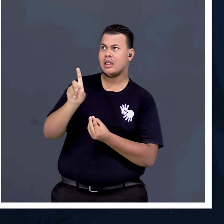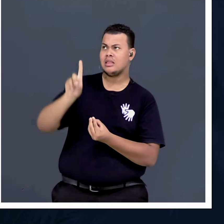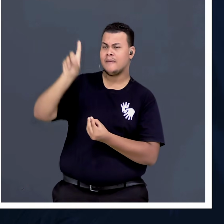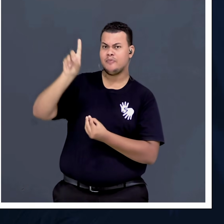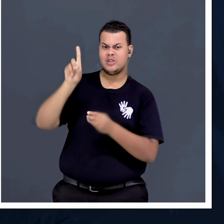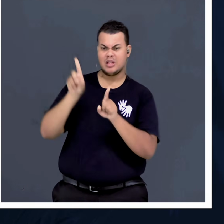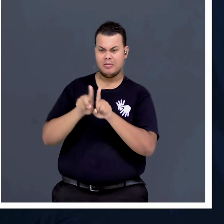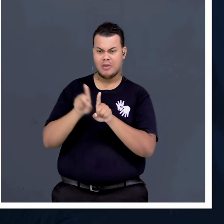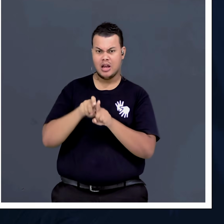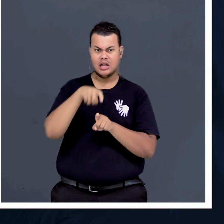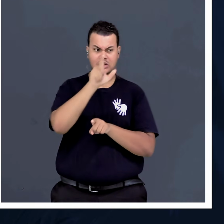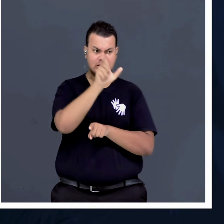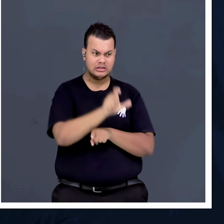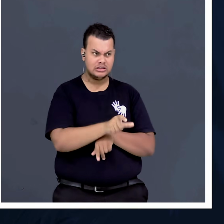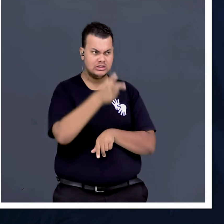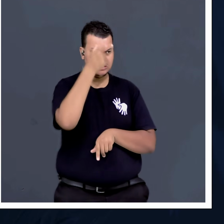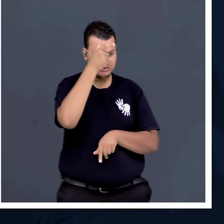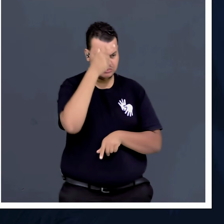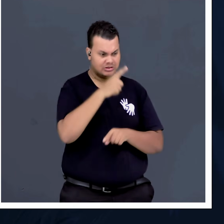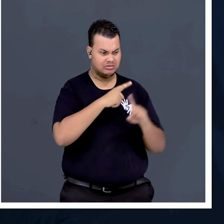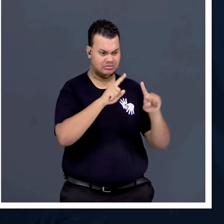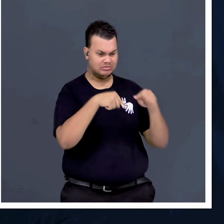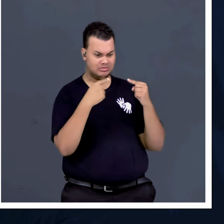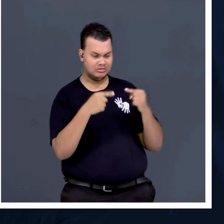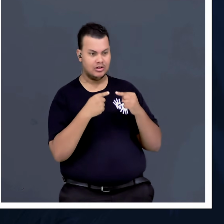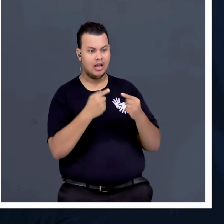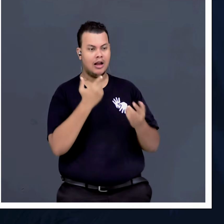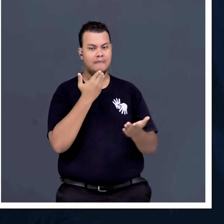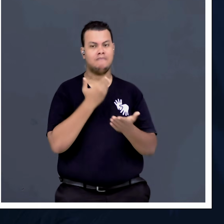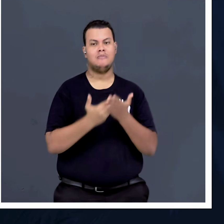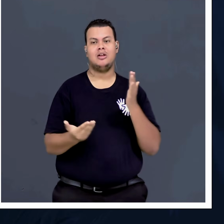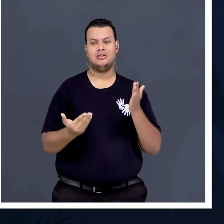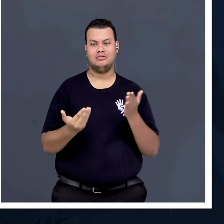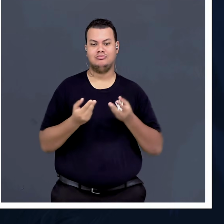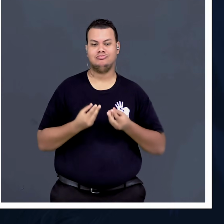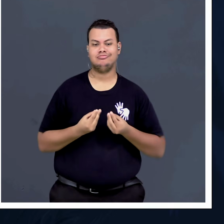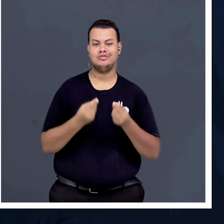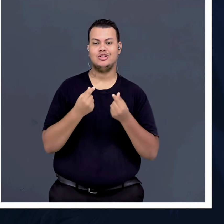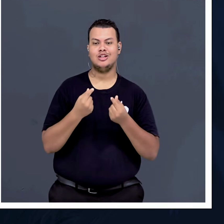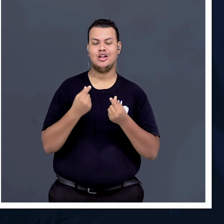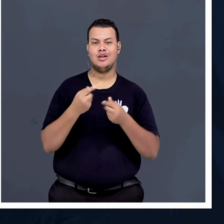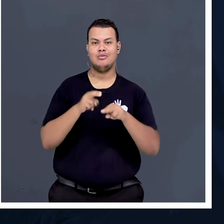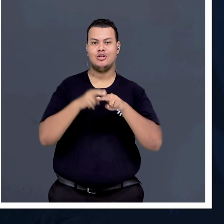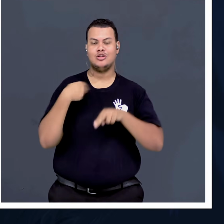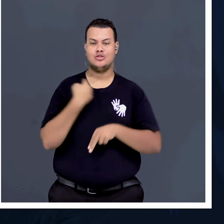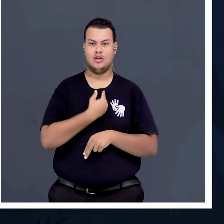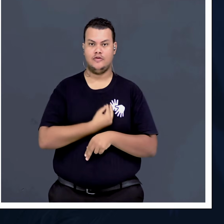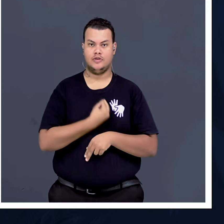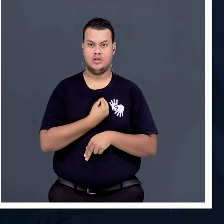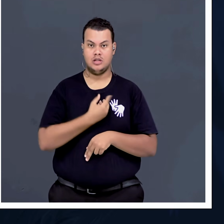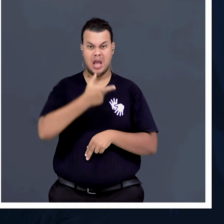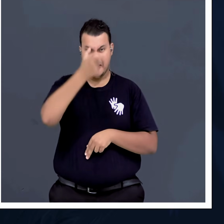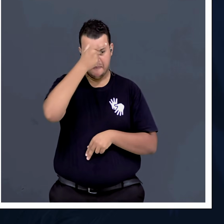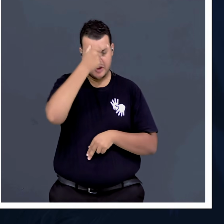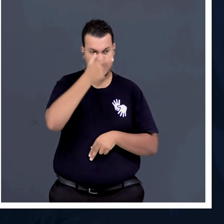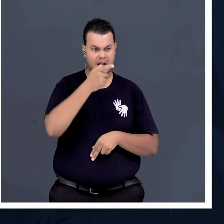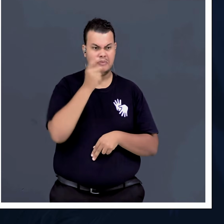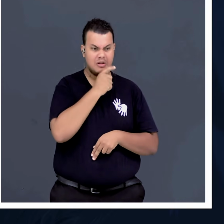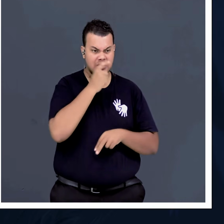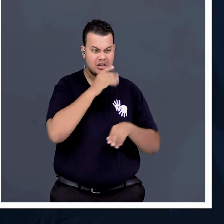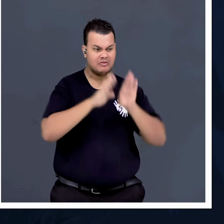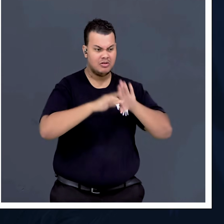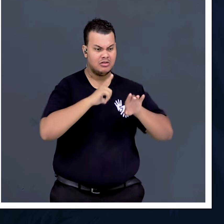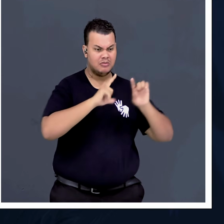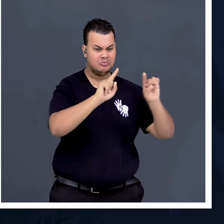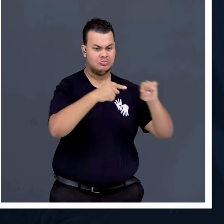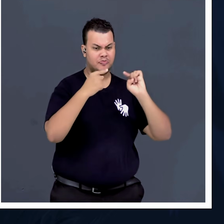suas mentiras e as suas intimidações perdem a força sobre as nossas vidas. As mentiras que o inimigo nos